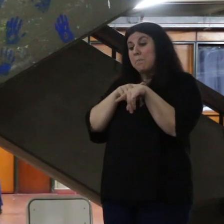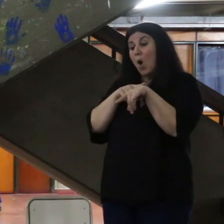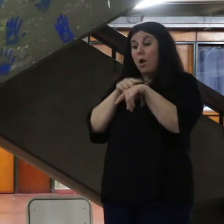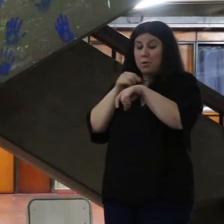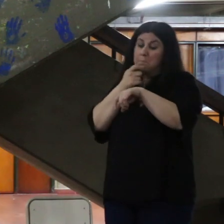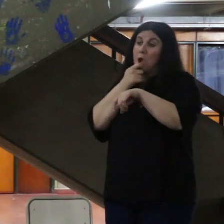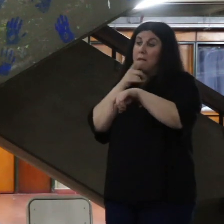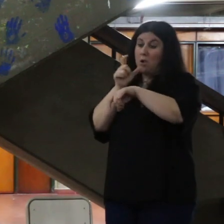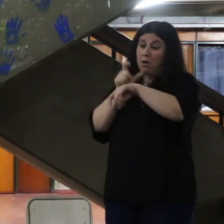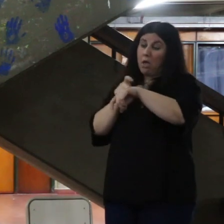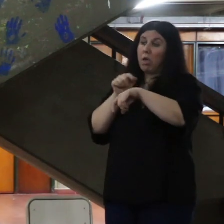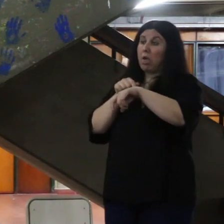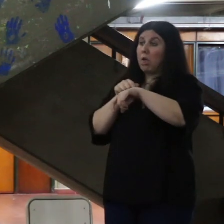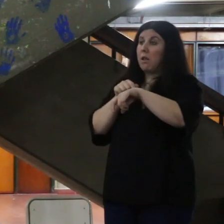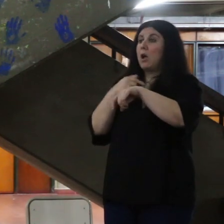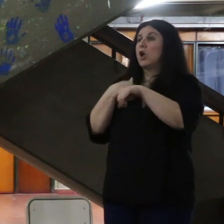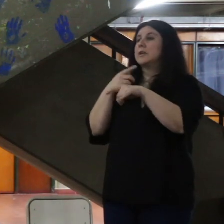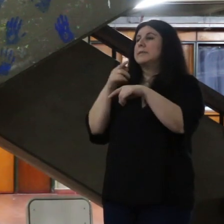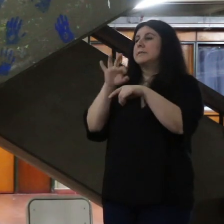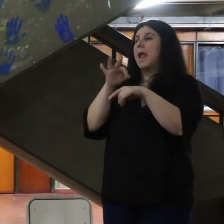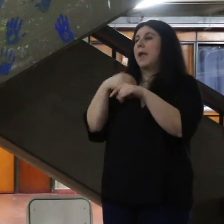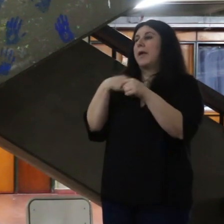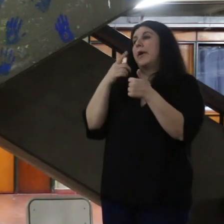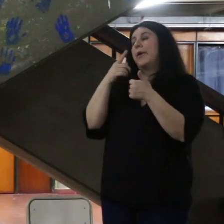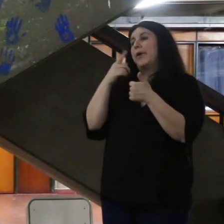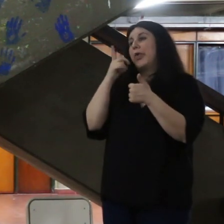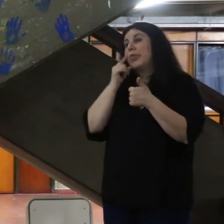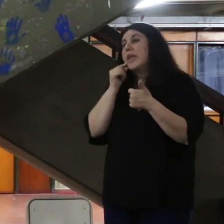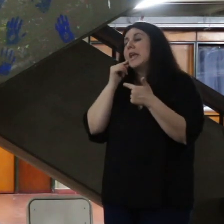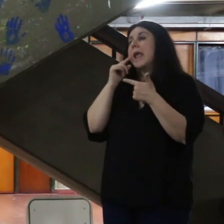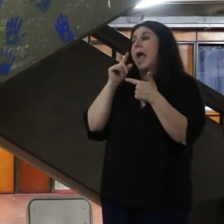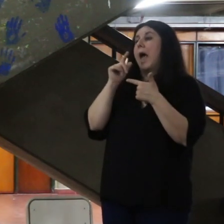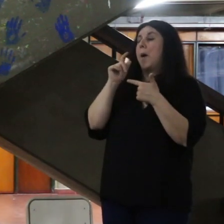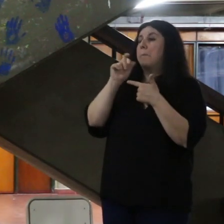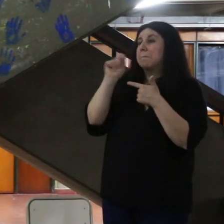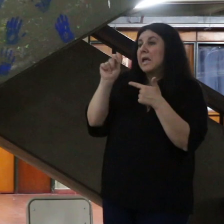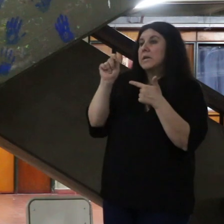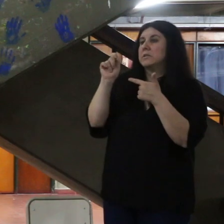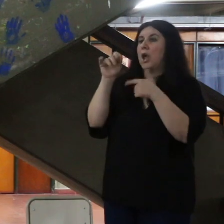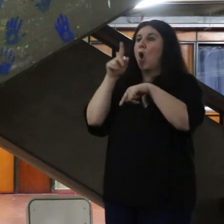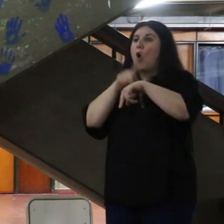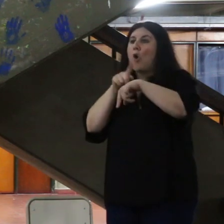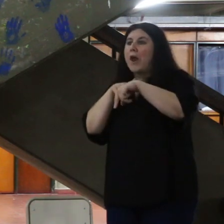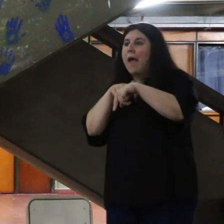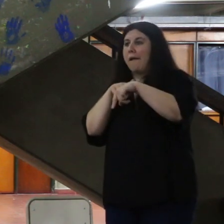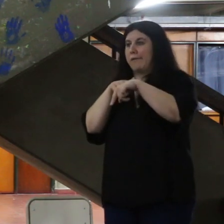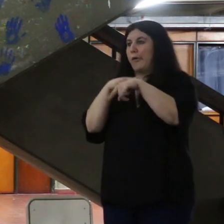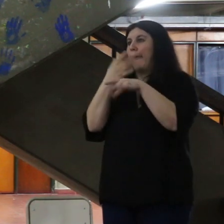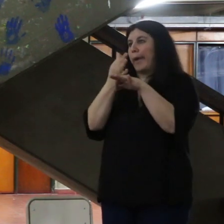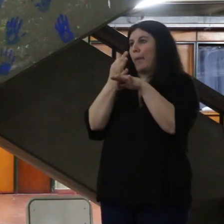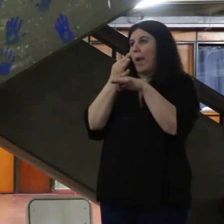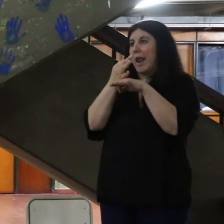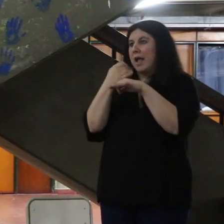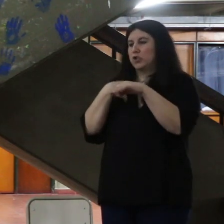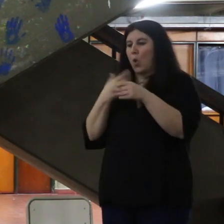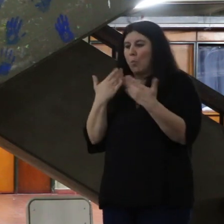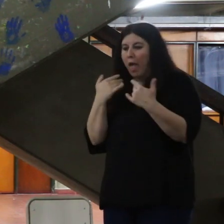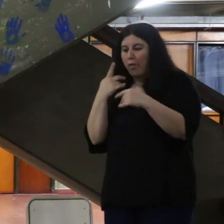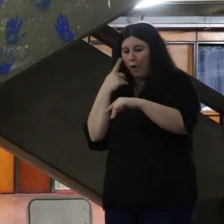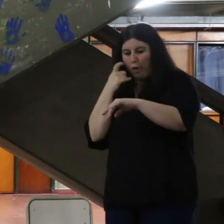el reloj, los días, los meses, ¿sí?, los horarios en la escuela. Cronos, lo que puedo